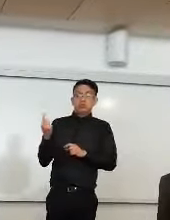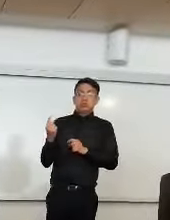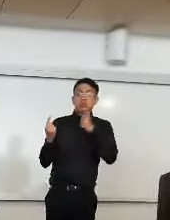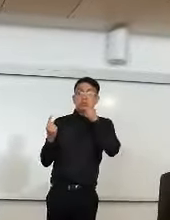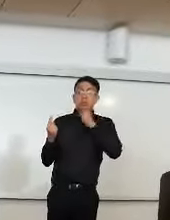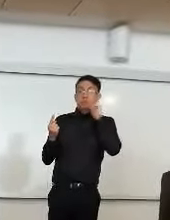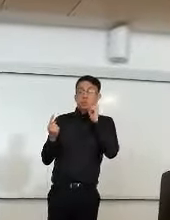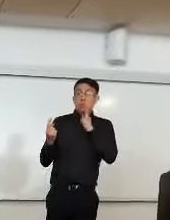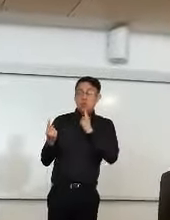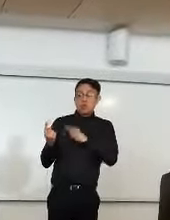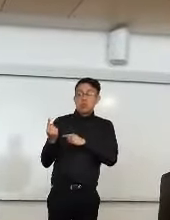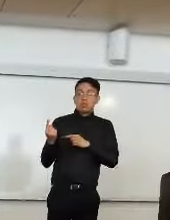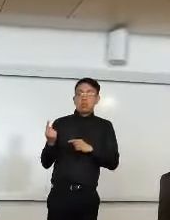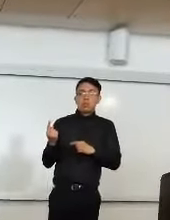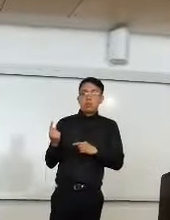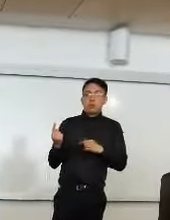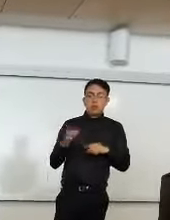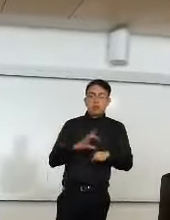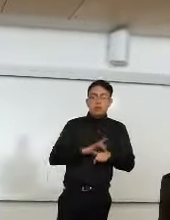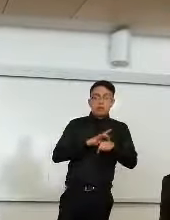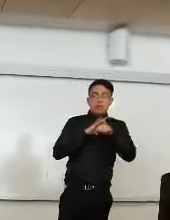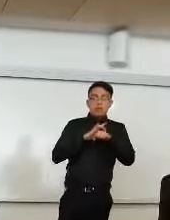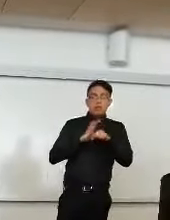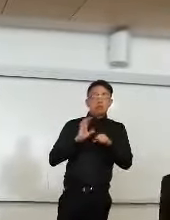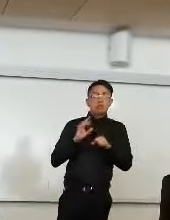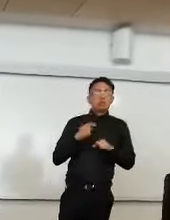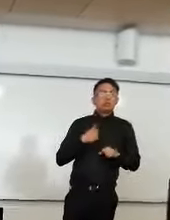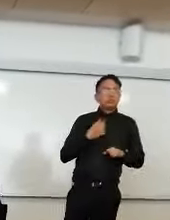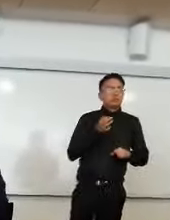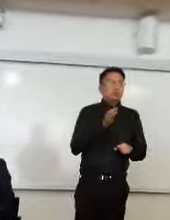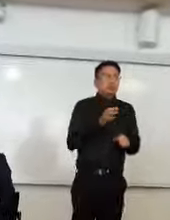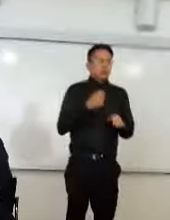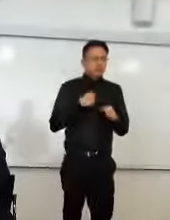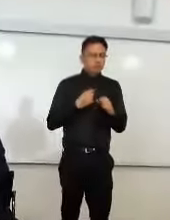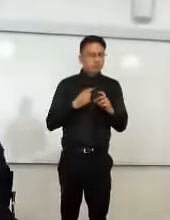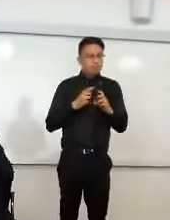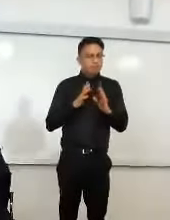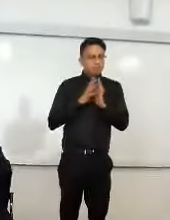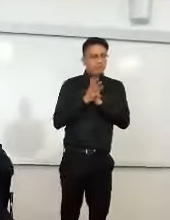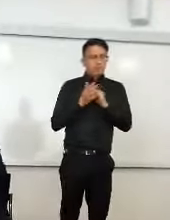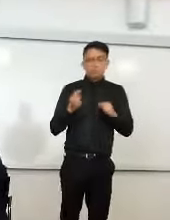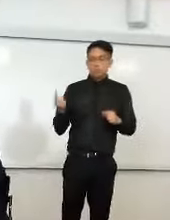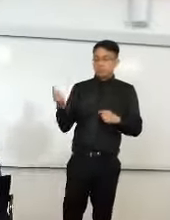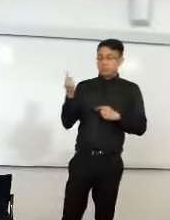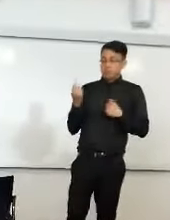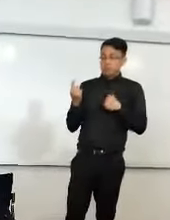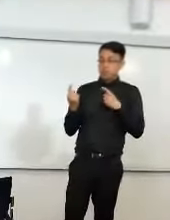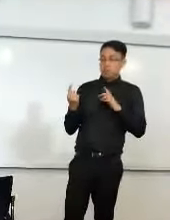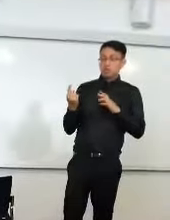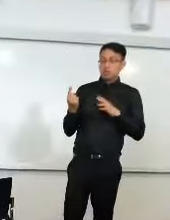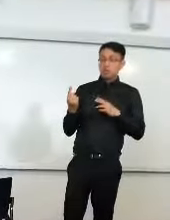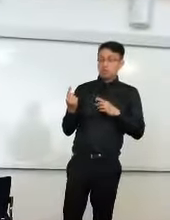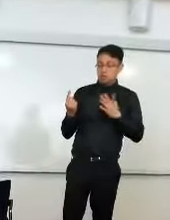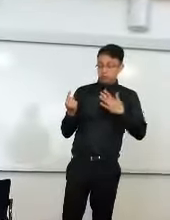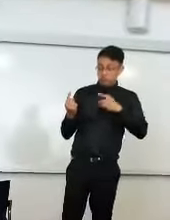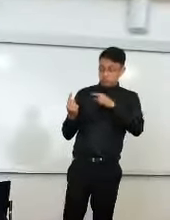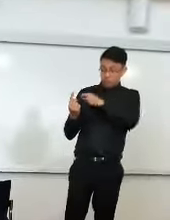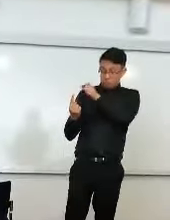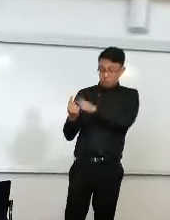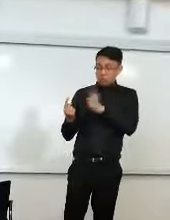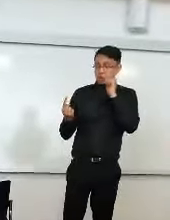salud y no conoce el lenguaje de señas colombiana, ese es el ejemplo que siempre hablamos. Entonces, yo como prestador, entonces, usted tiene